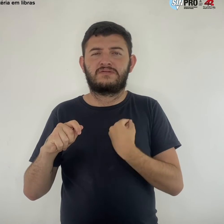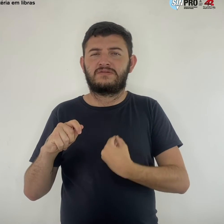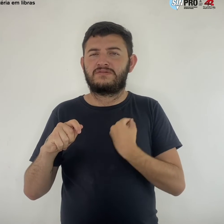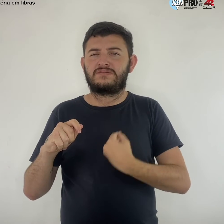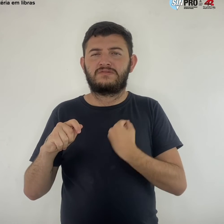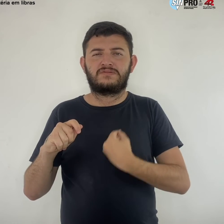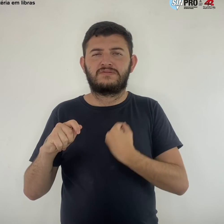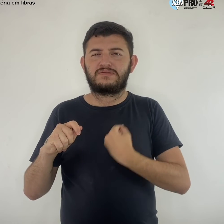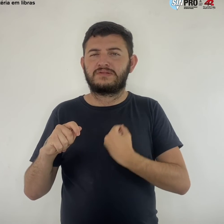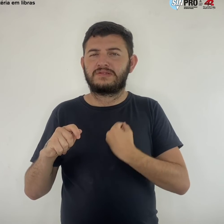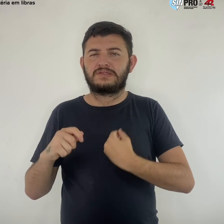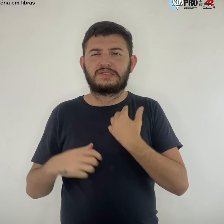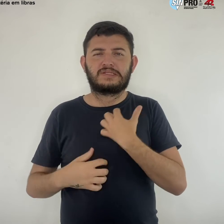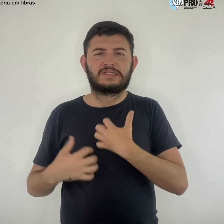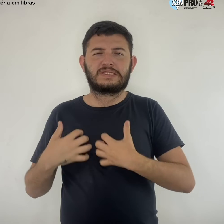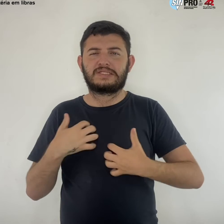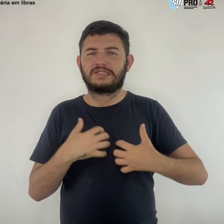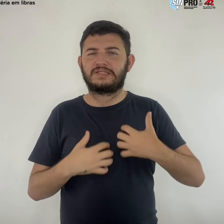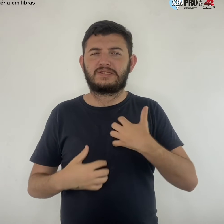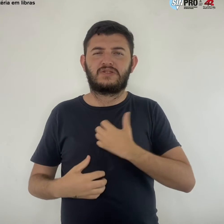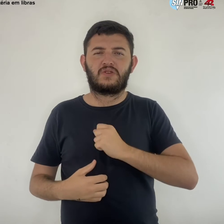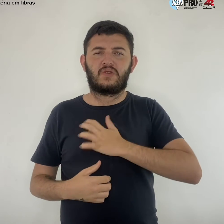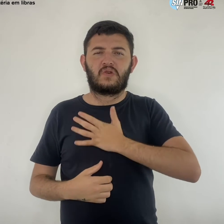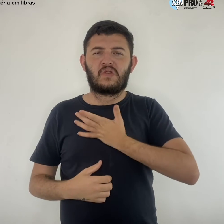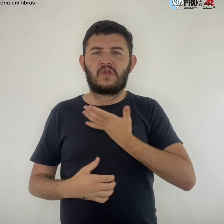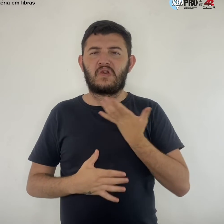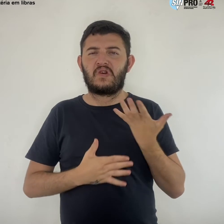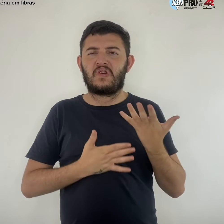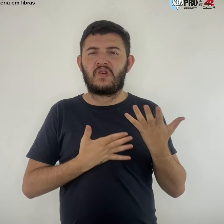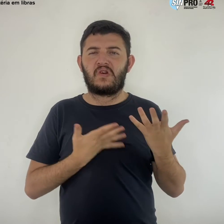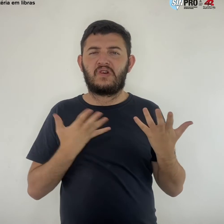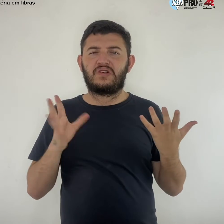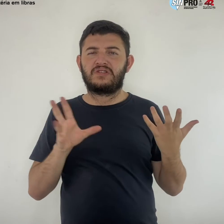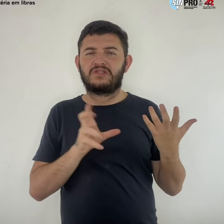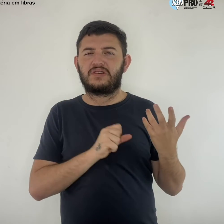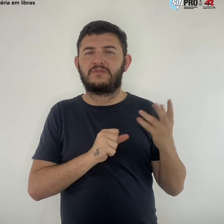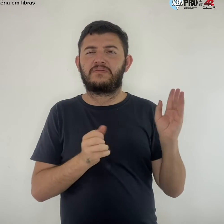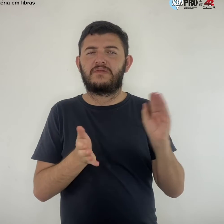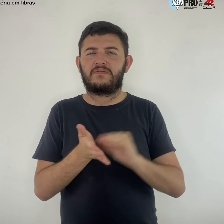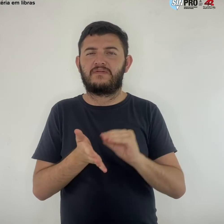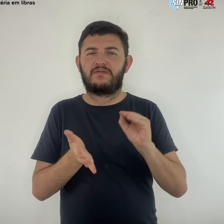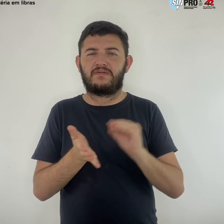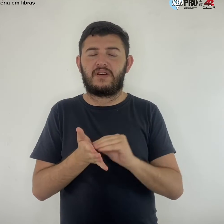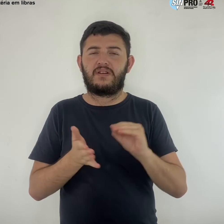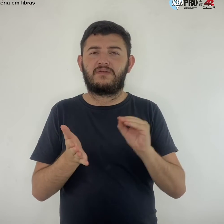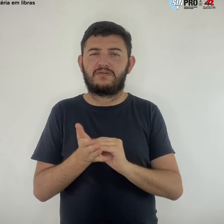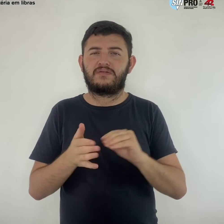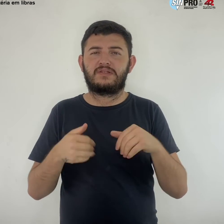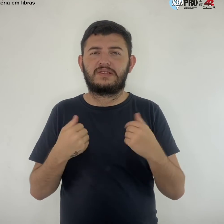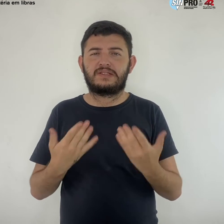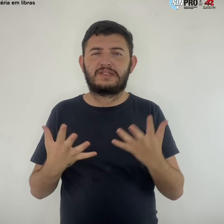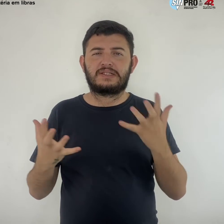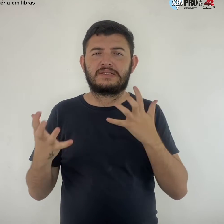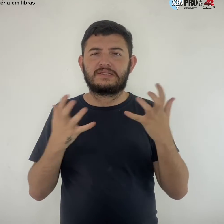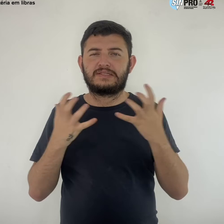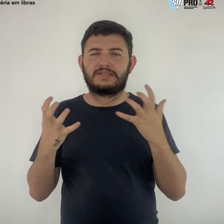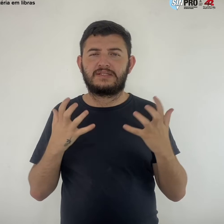numa espiral de ódios e de rancores e de desamores. Veio o desalento.